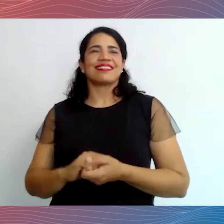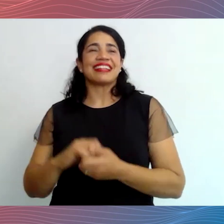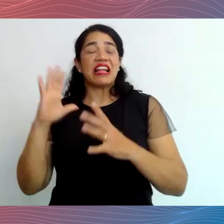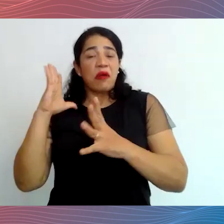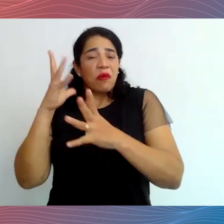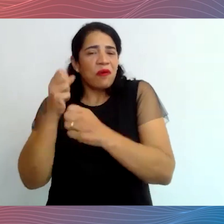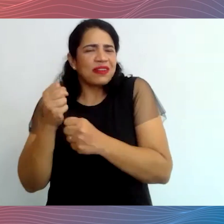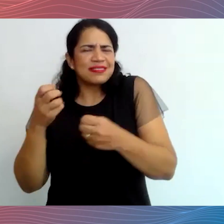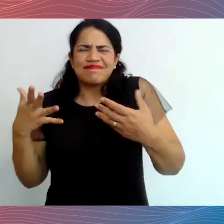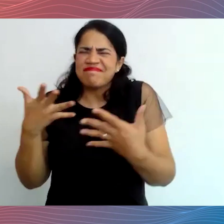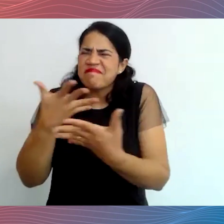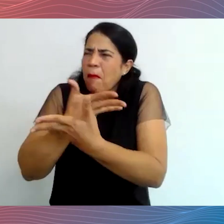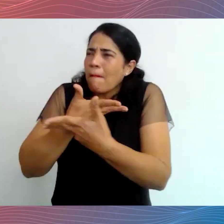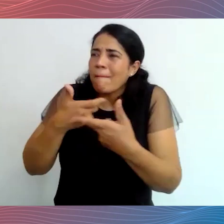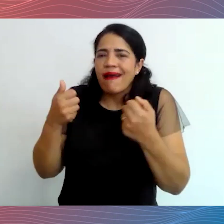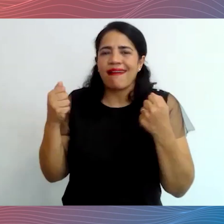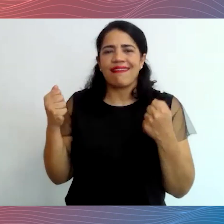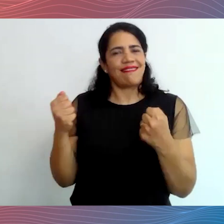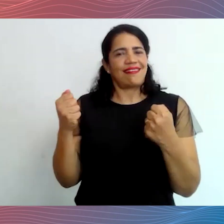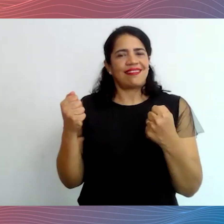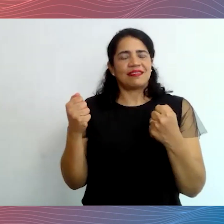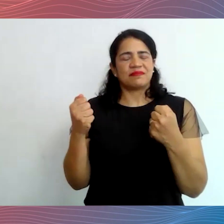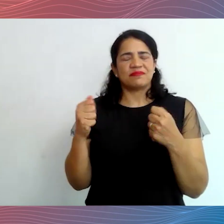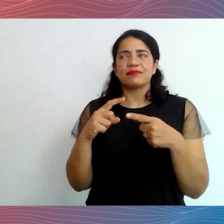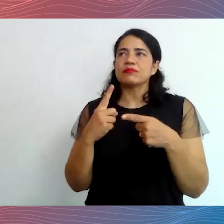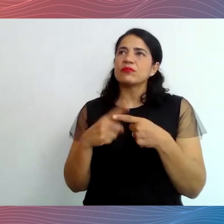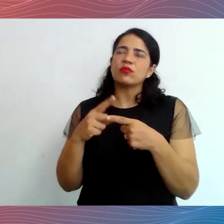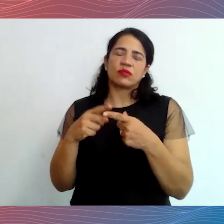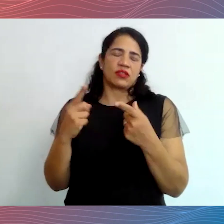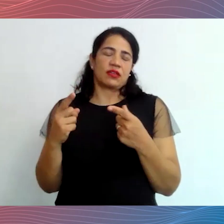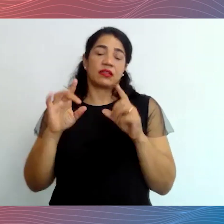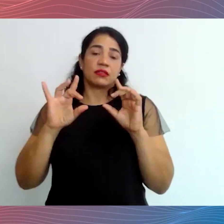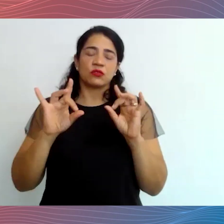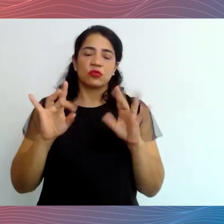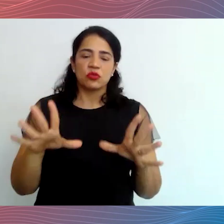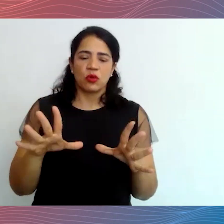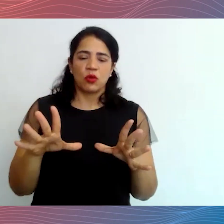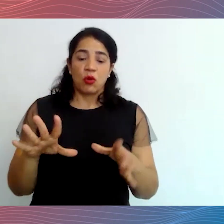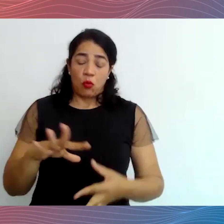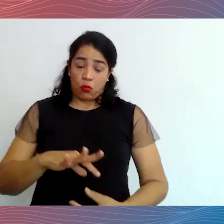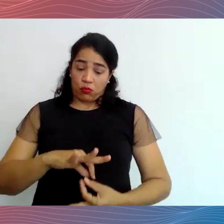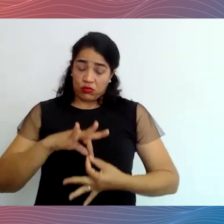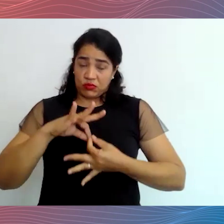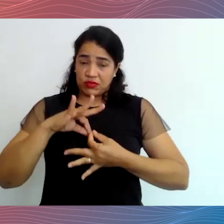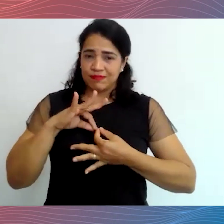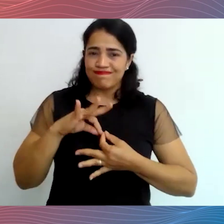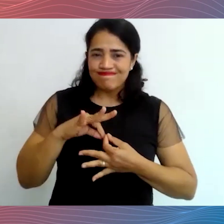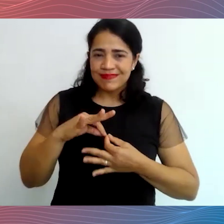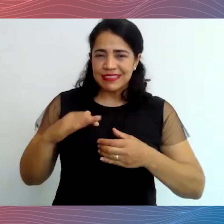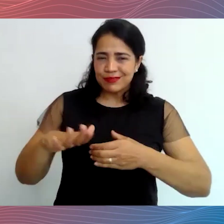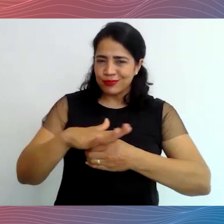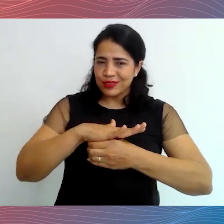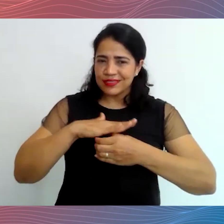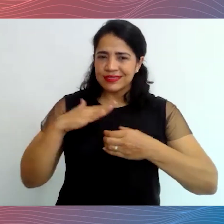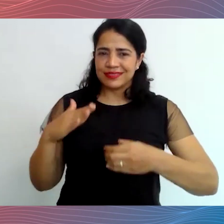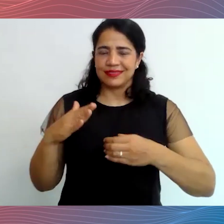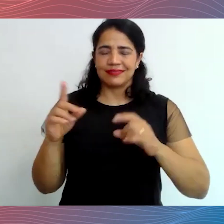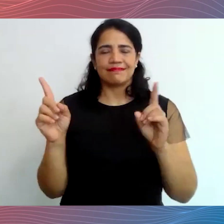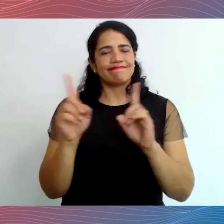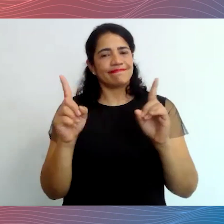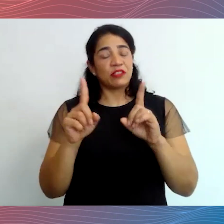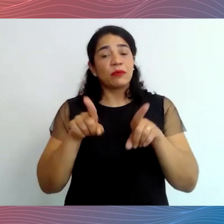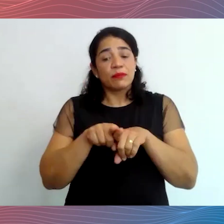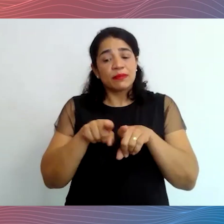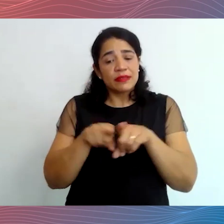Irmão, e por quê? Isso não só alimenta o seu espírito, a sua mente se torna